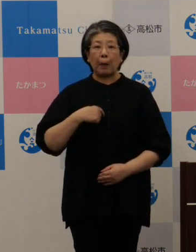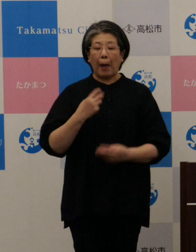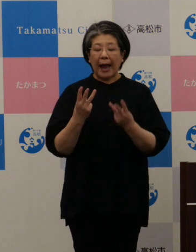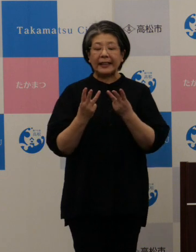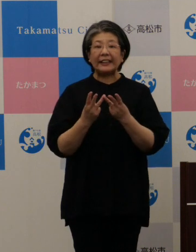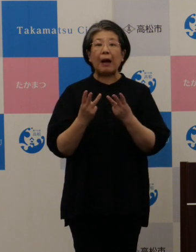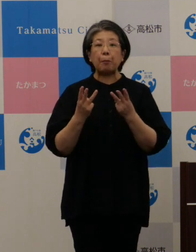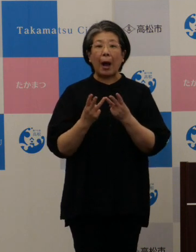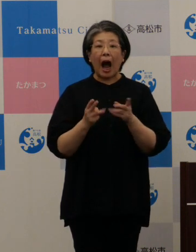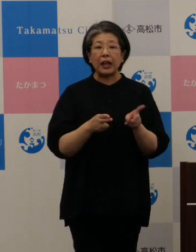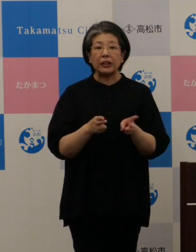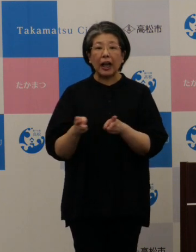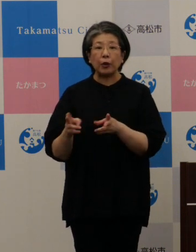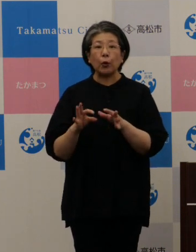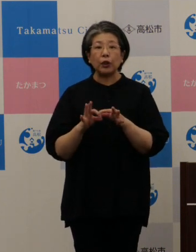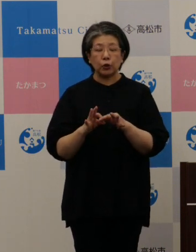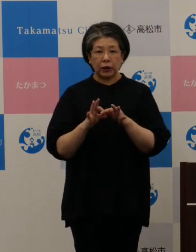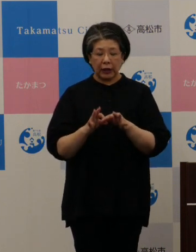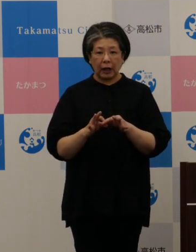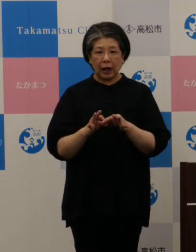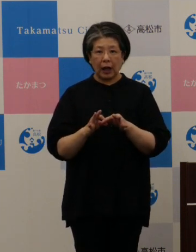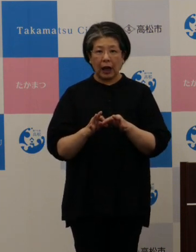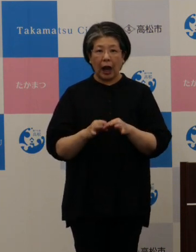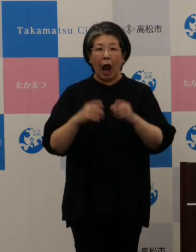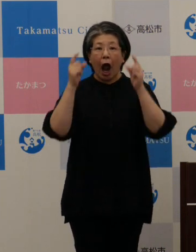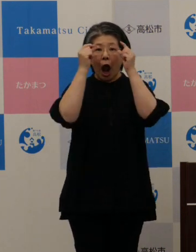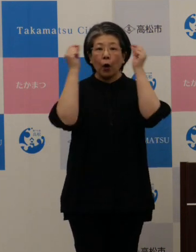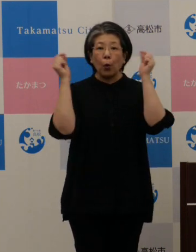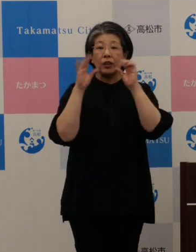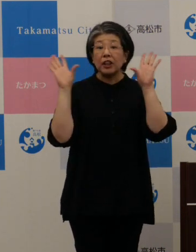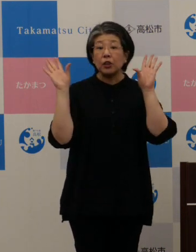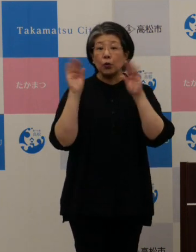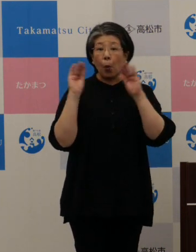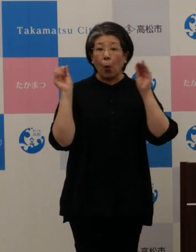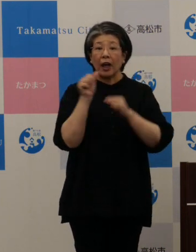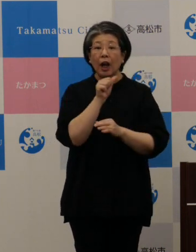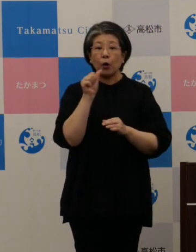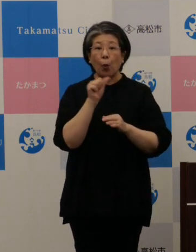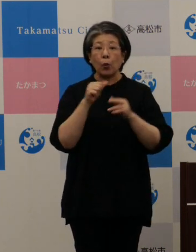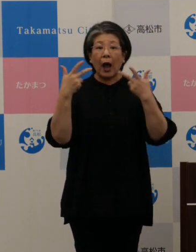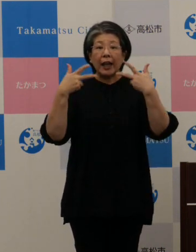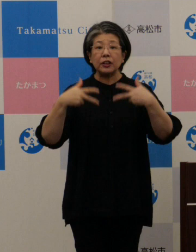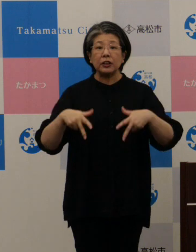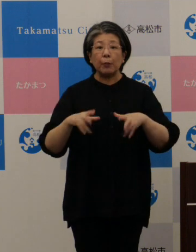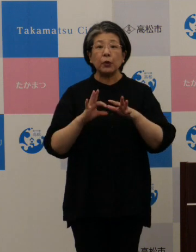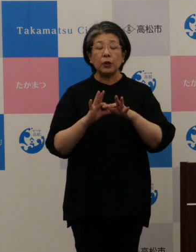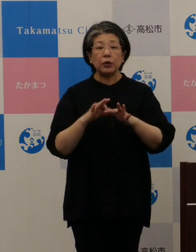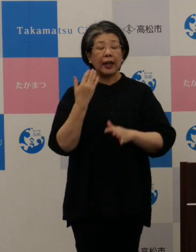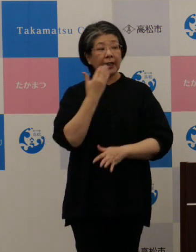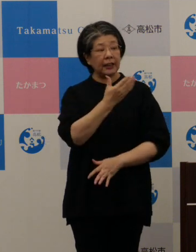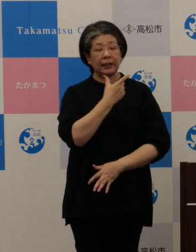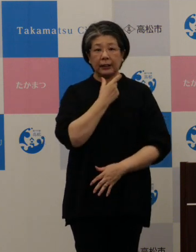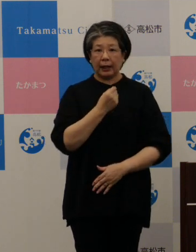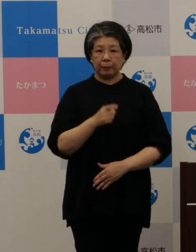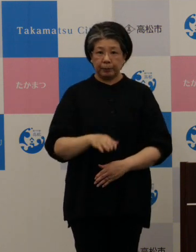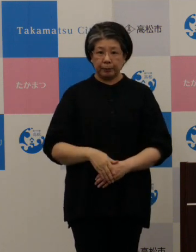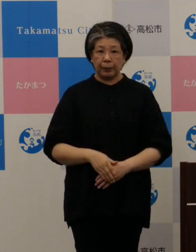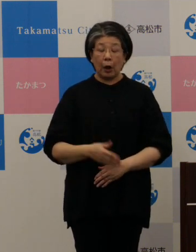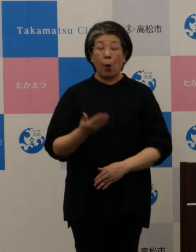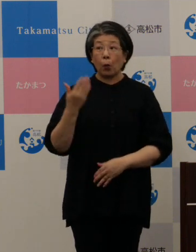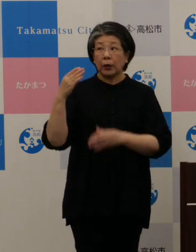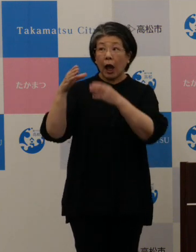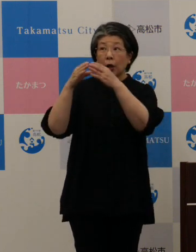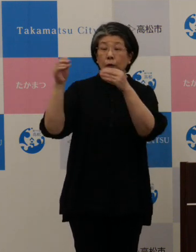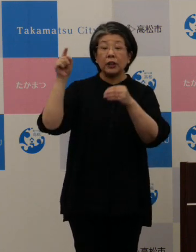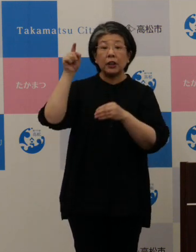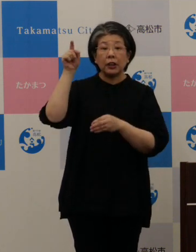マイナンバー制度のですね、個人情報の照会システムについてです。先日国の会計検